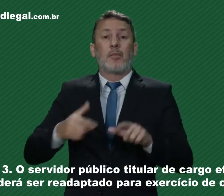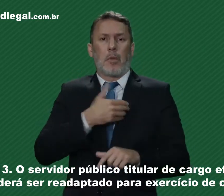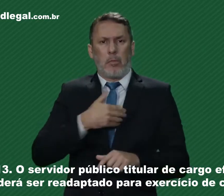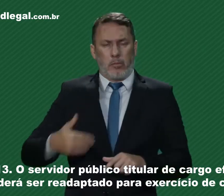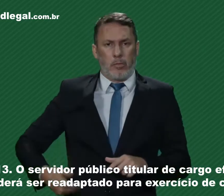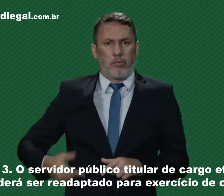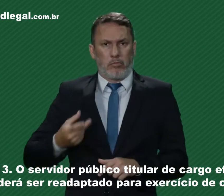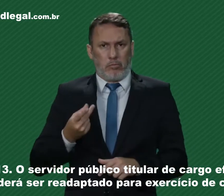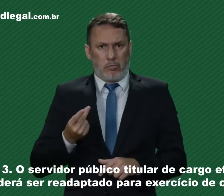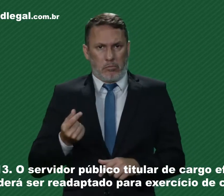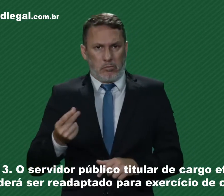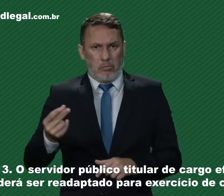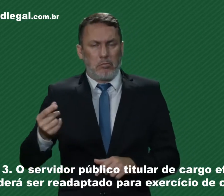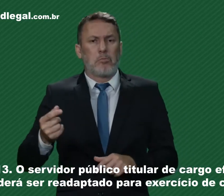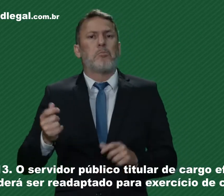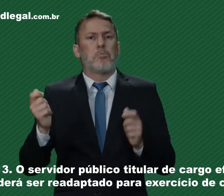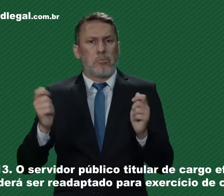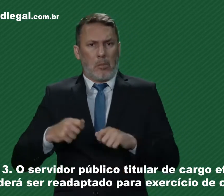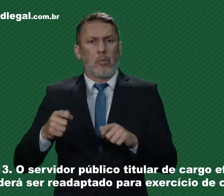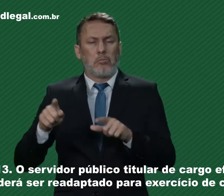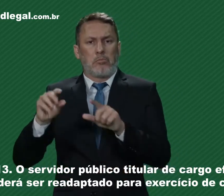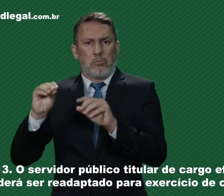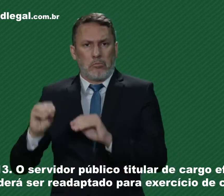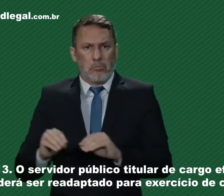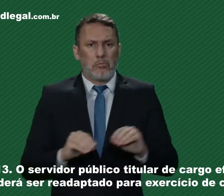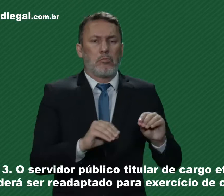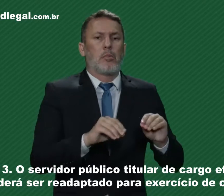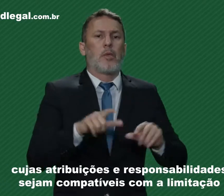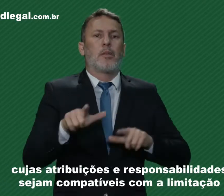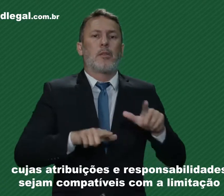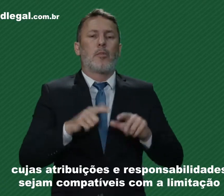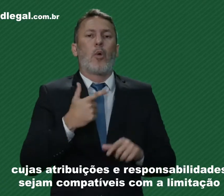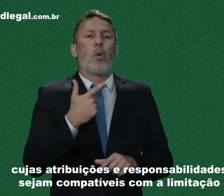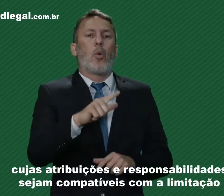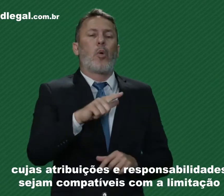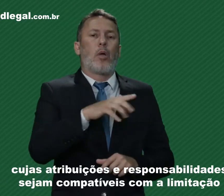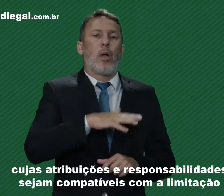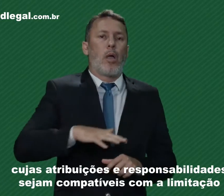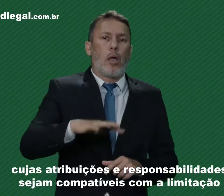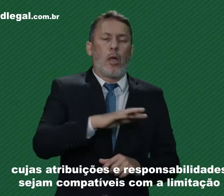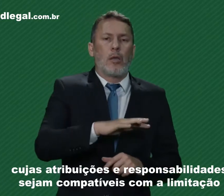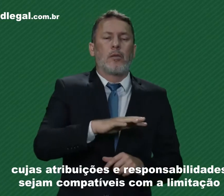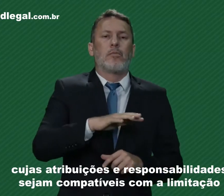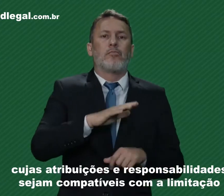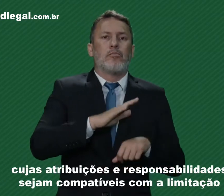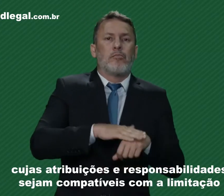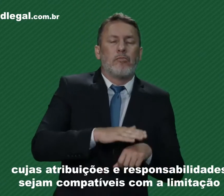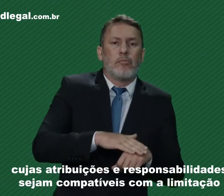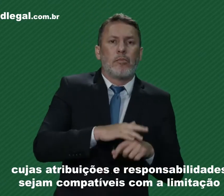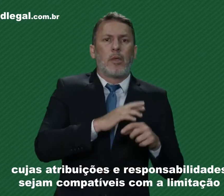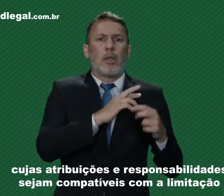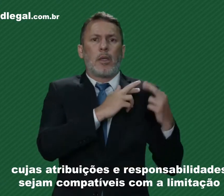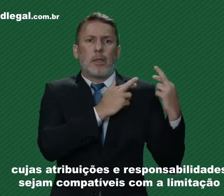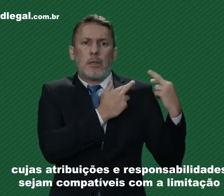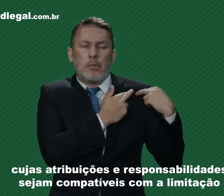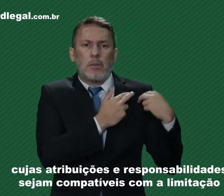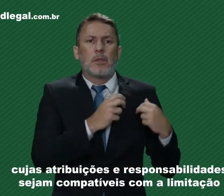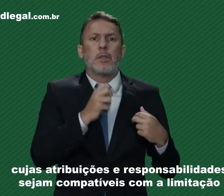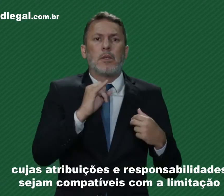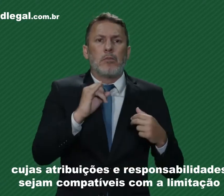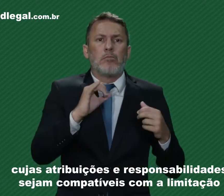cargo efetivo poderá ser readaptado para o exercício de cargo cujas atribuições e responsabilidades